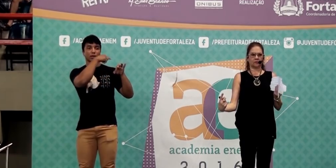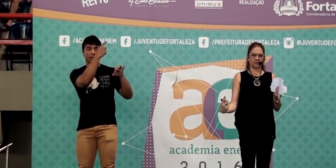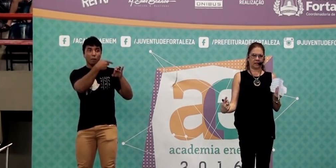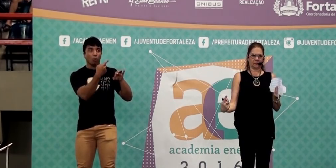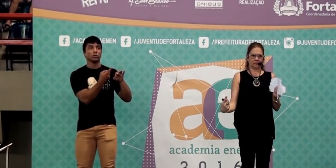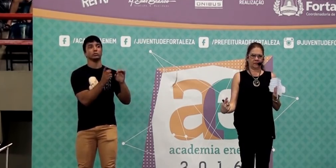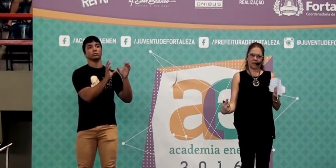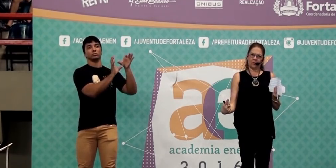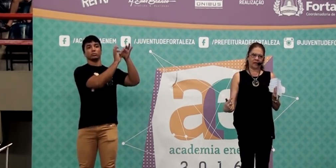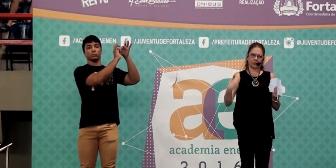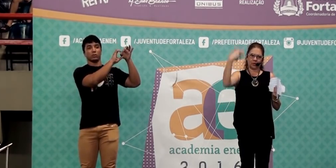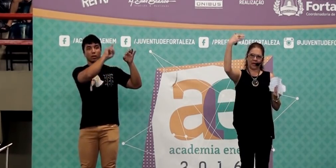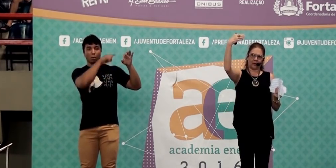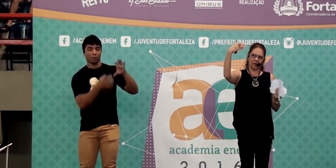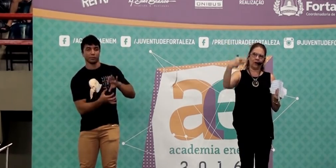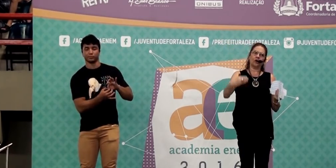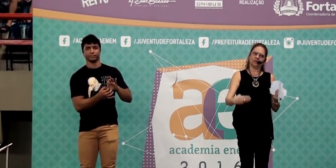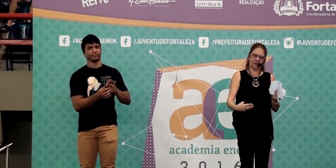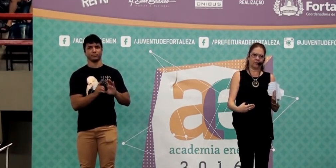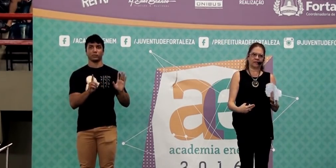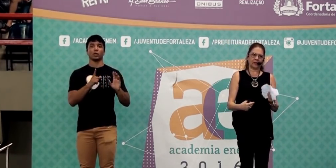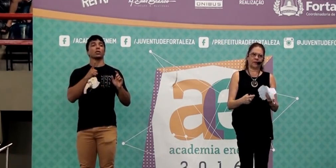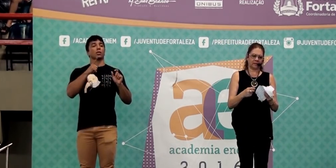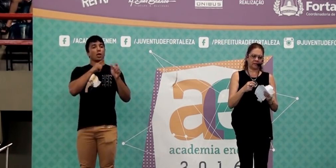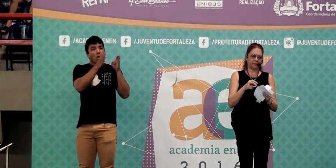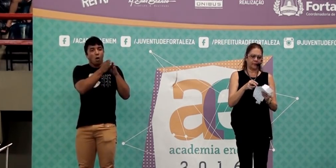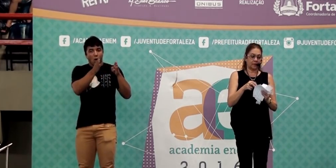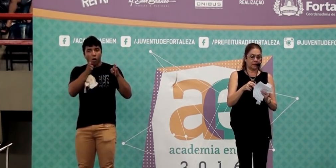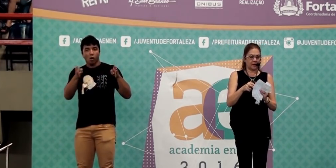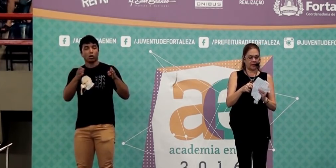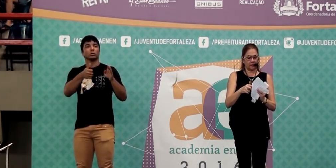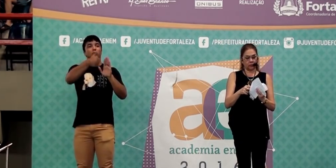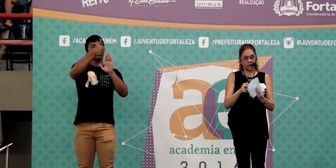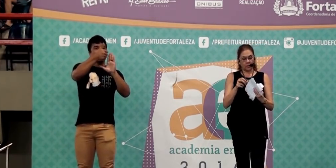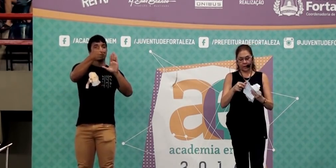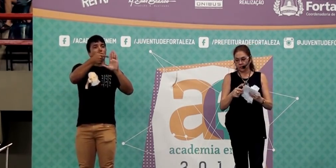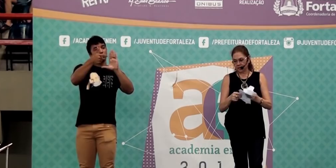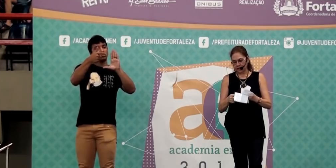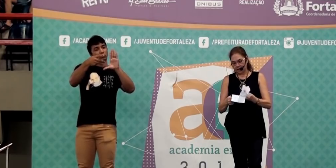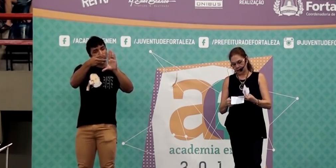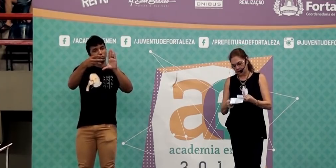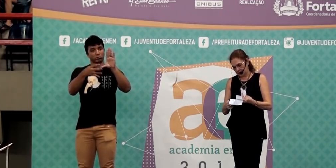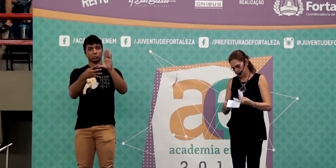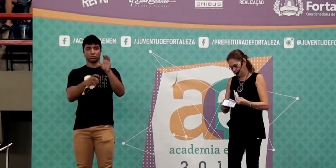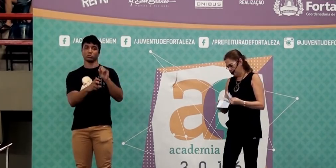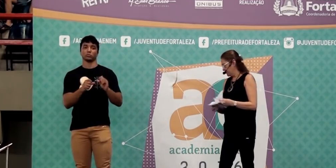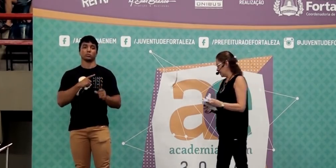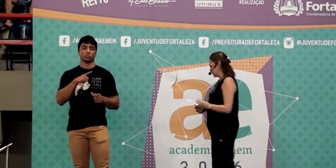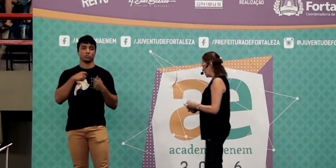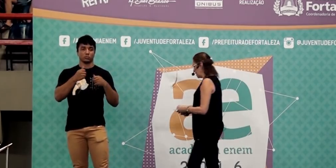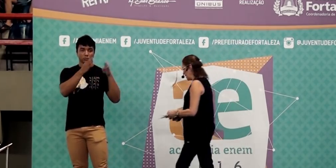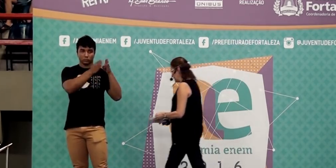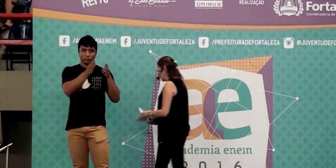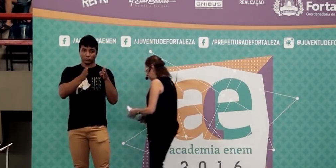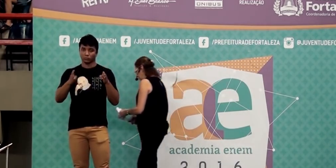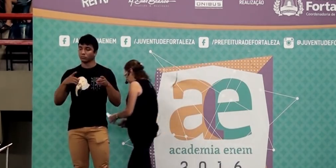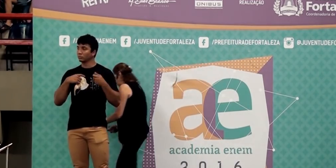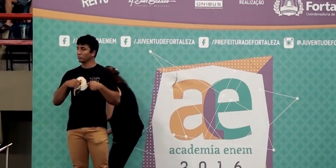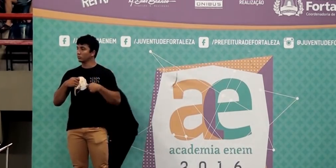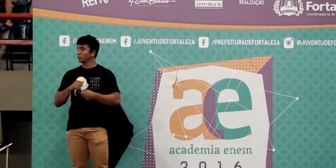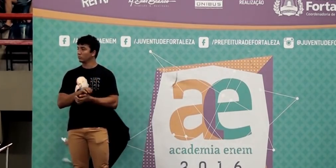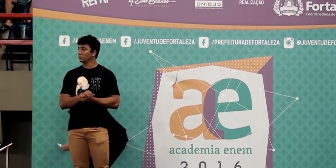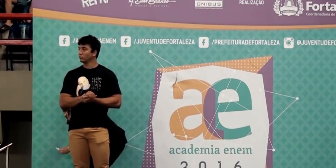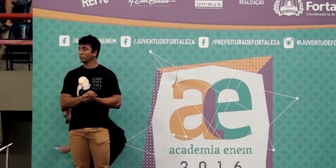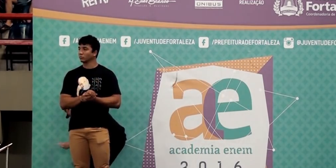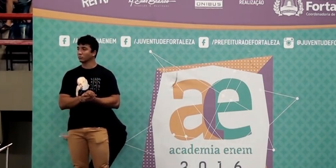depois a conclusão. Eu acho que é uma ordem, uma sequência, tá? Eu não aconselharia fazer esse tipo